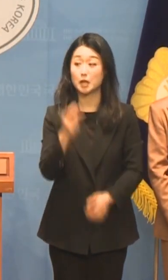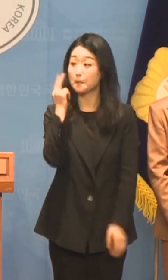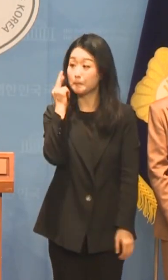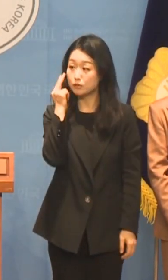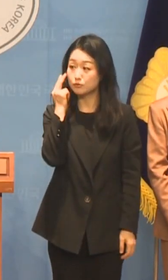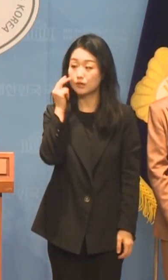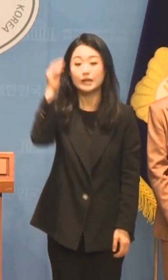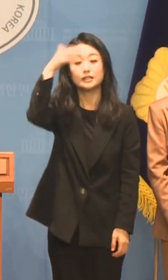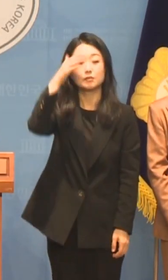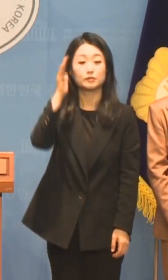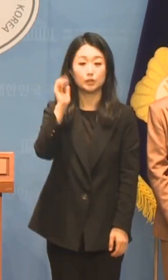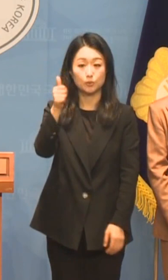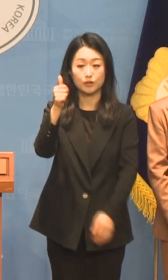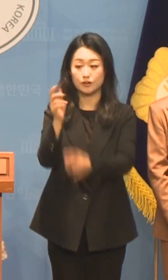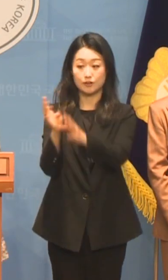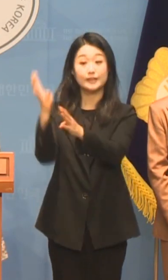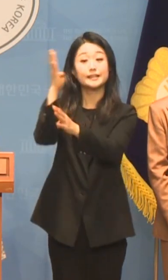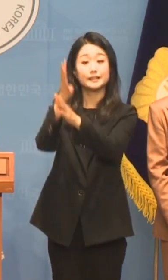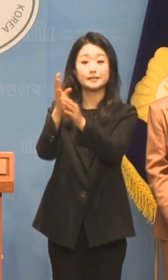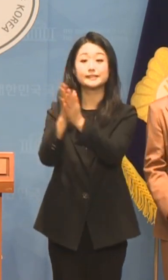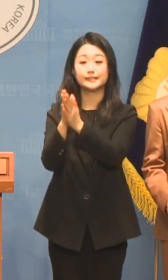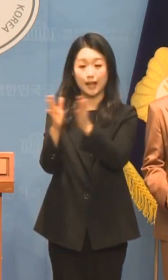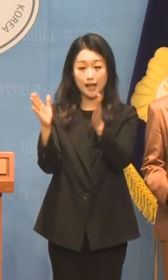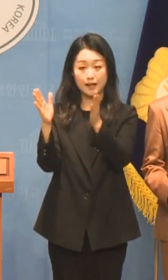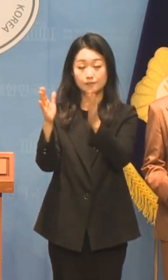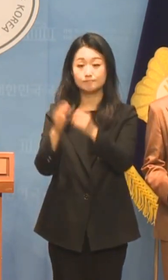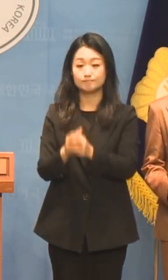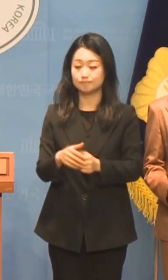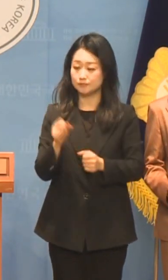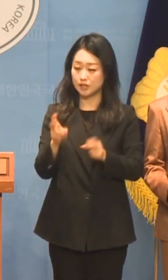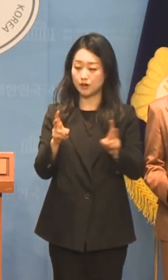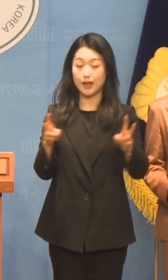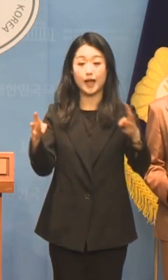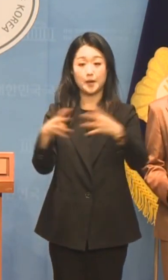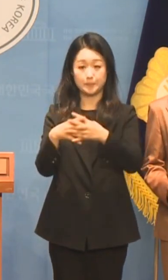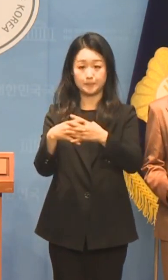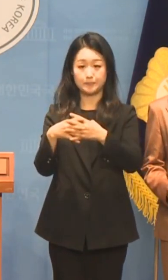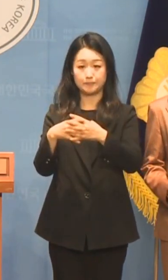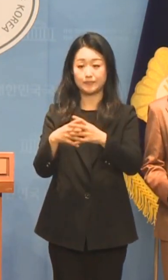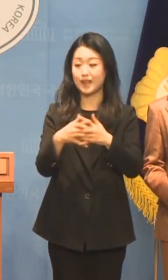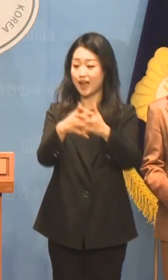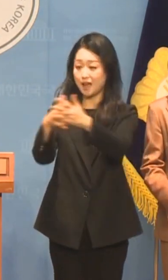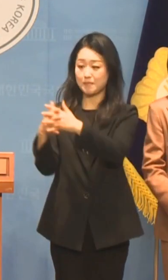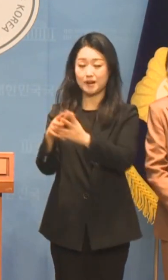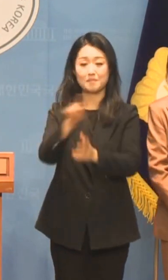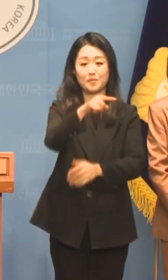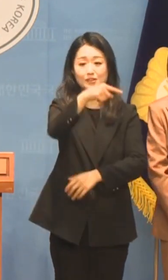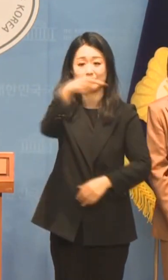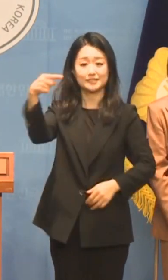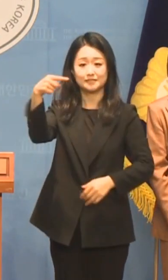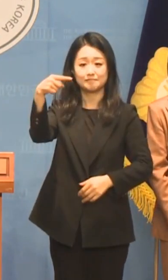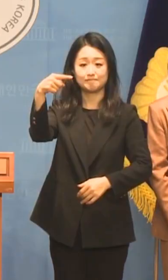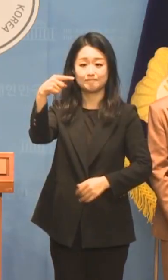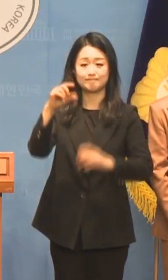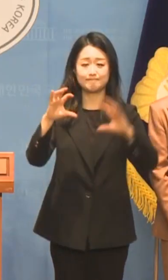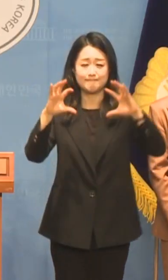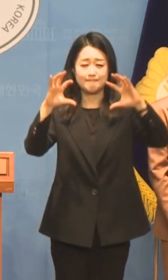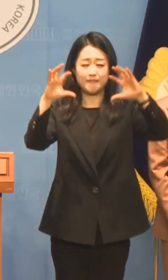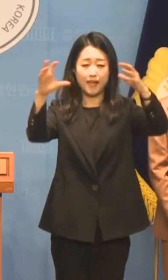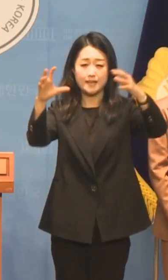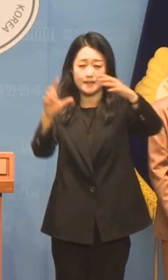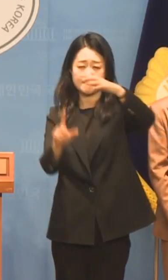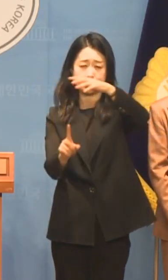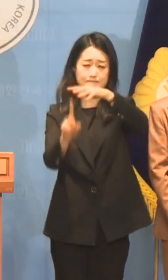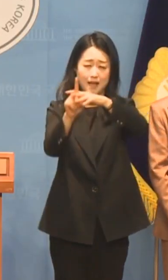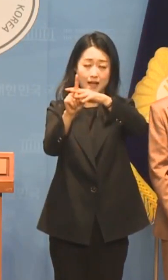미국은 트럼프 2기 집권을 시작해서 초당적 협조 속에서 아메리칸 퍼스트를 외치며 세계 경제